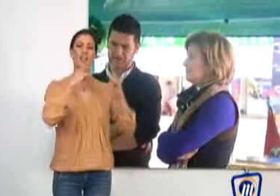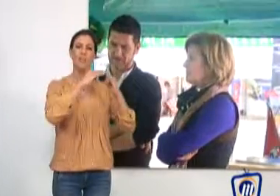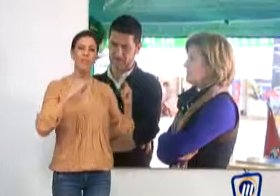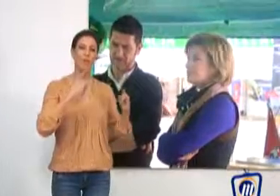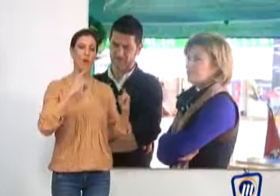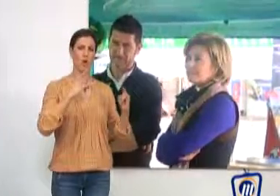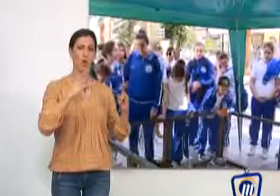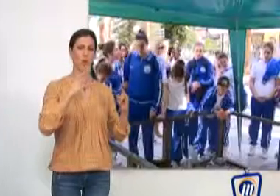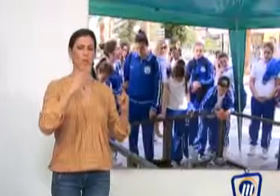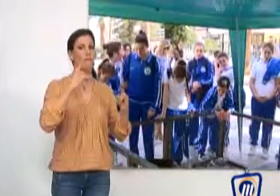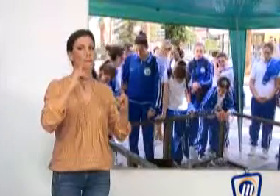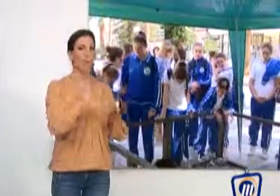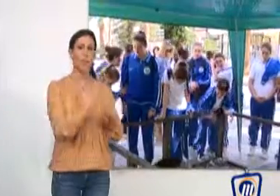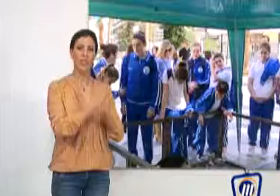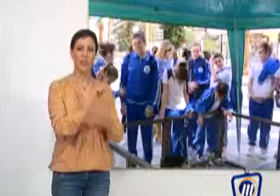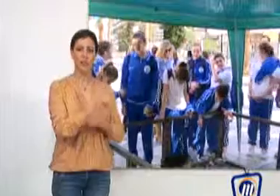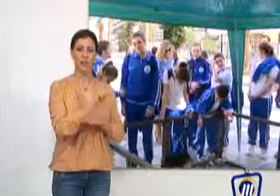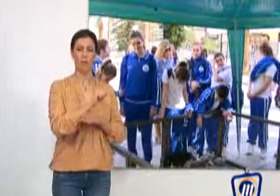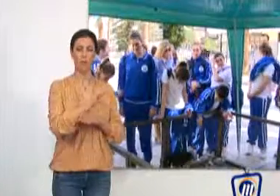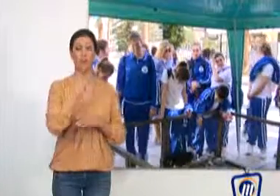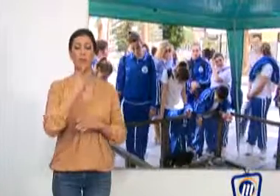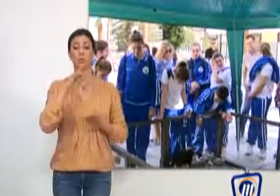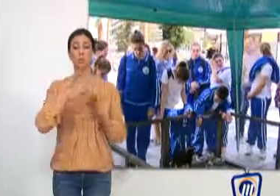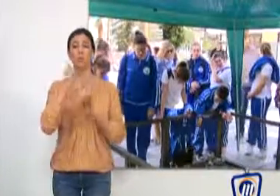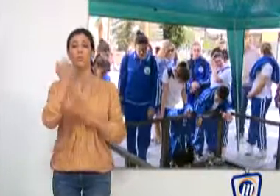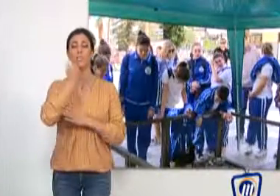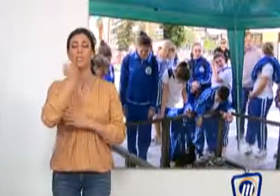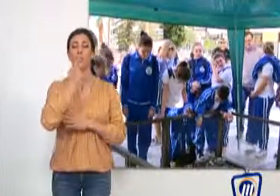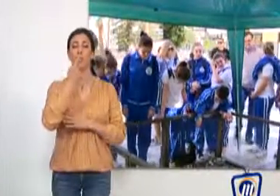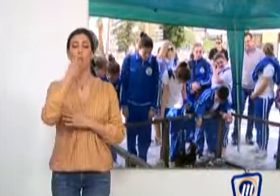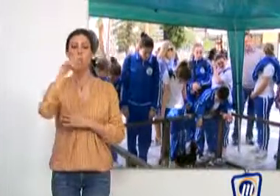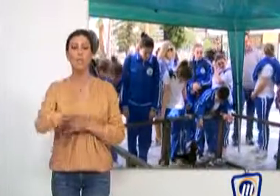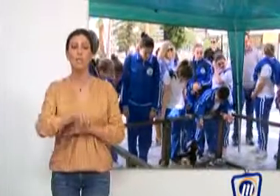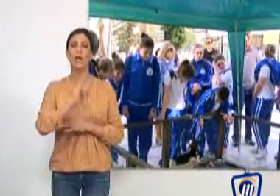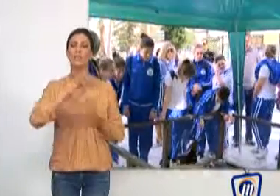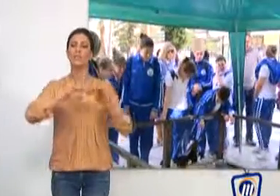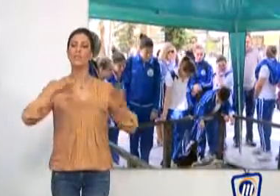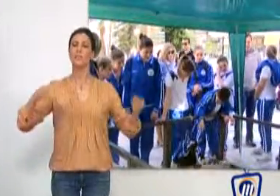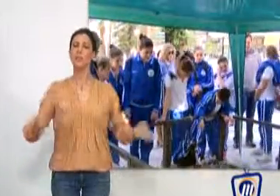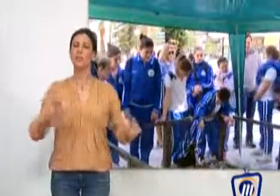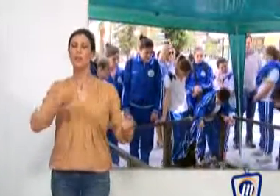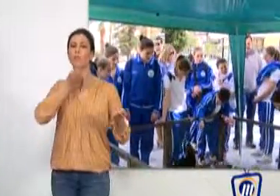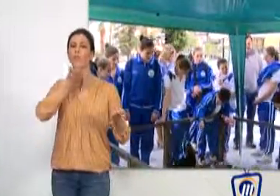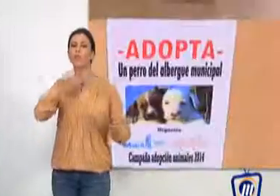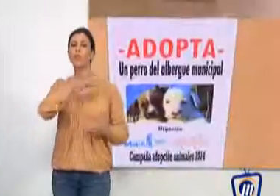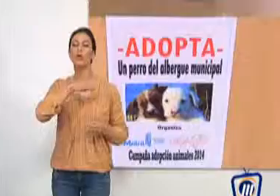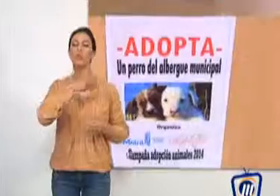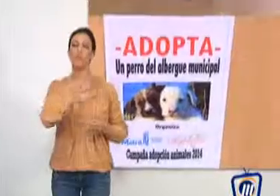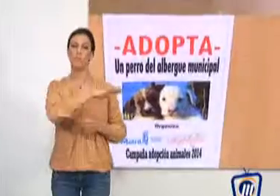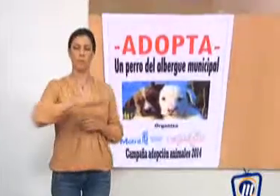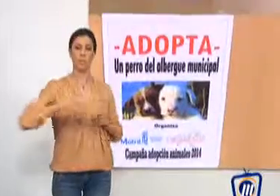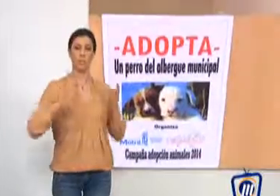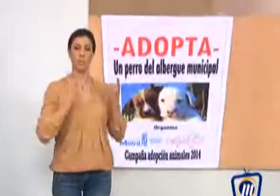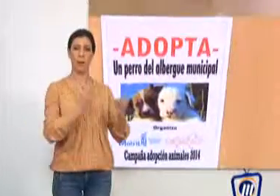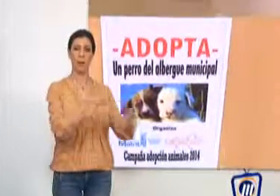albergue municipal la edil encargada del área comentó que un sábado al mes se coloca un standing Informativo en el Paseo